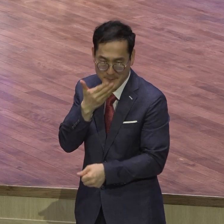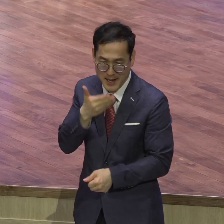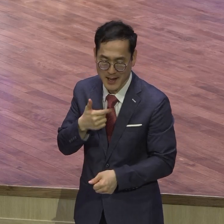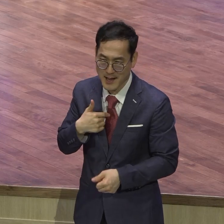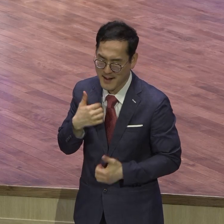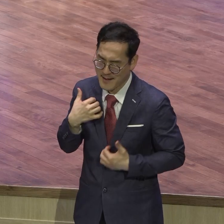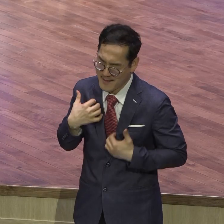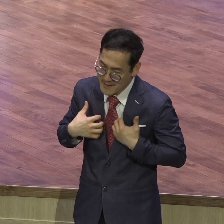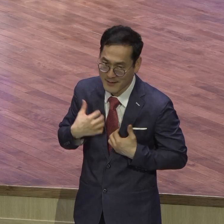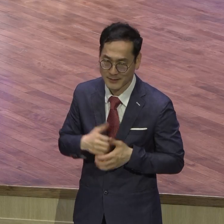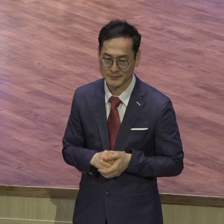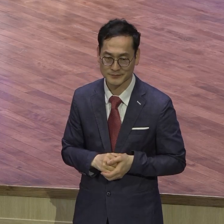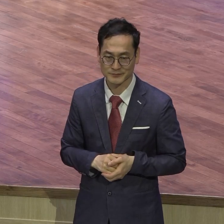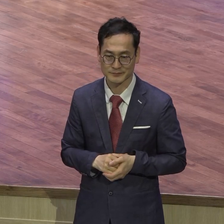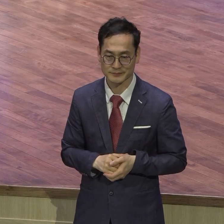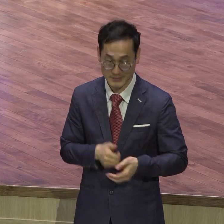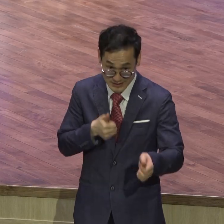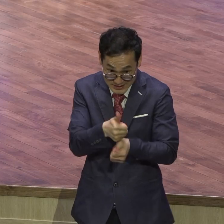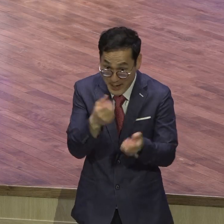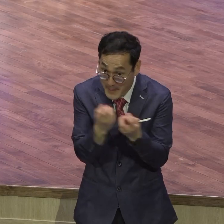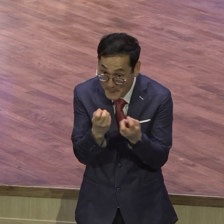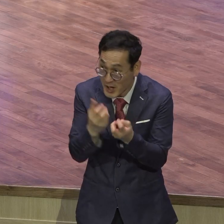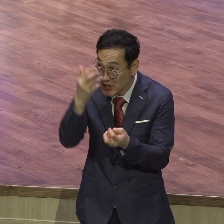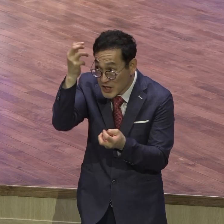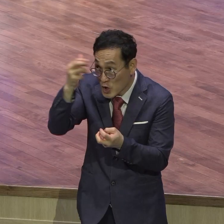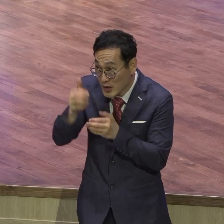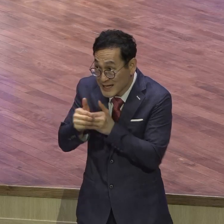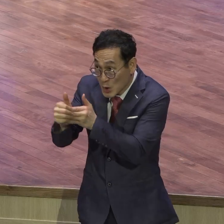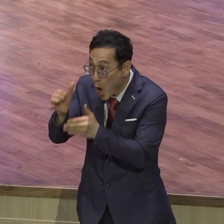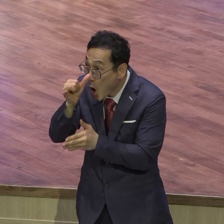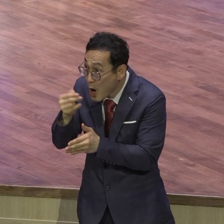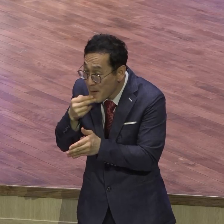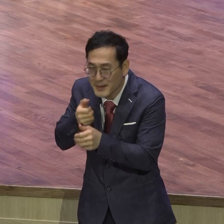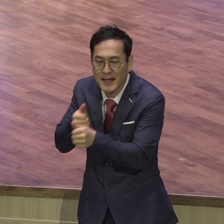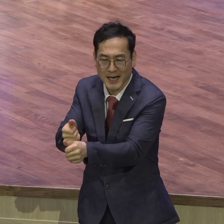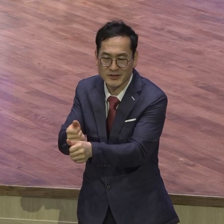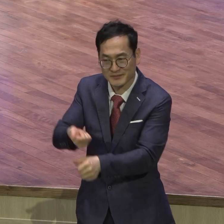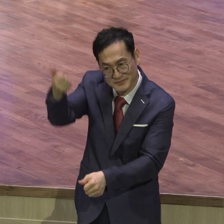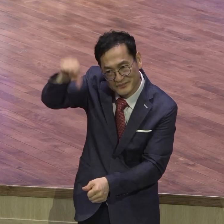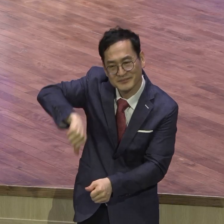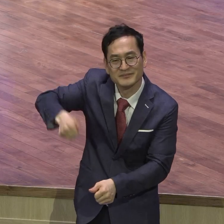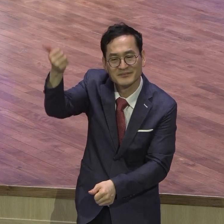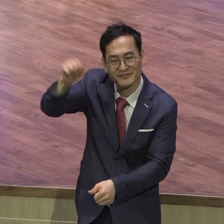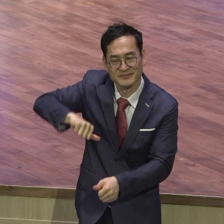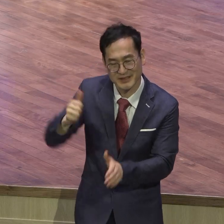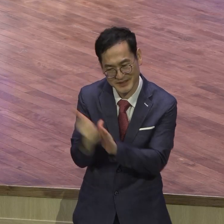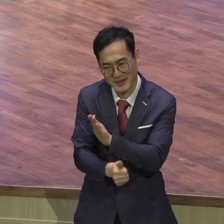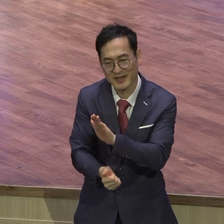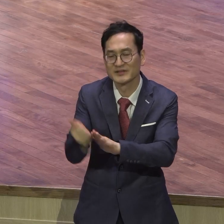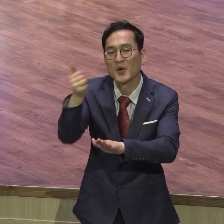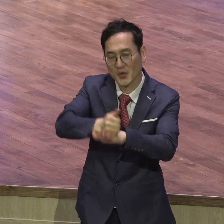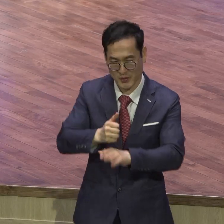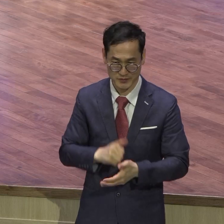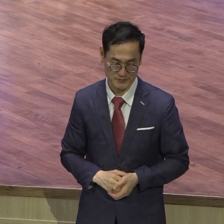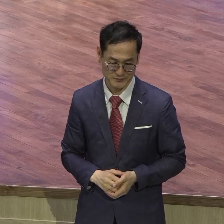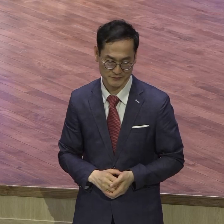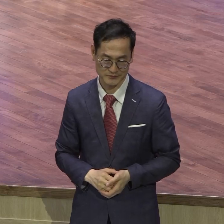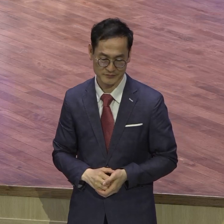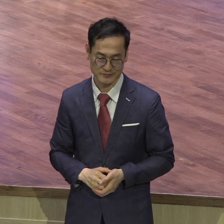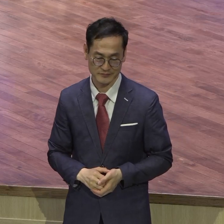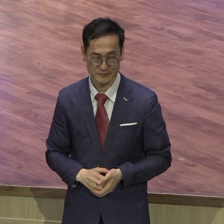성령 인도를 받느냐 못 받느냐 이게 달려있어요 옆에서 누가 보더라도 참